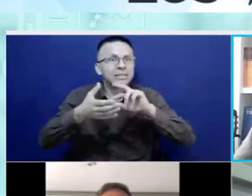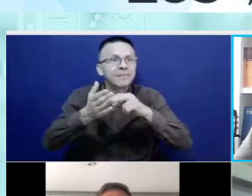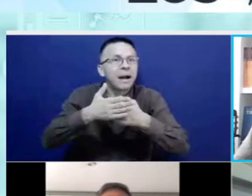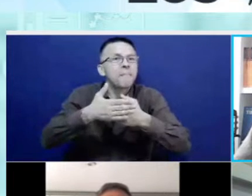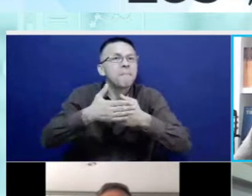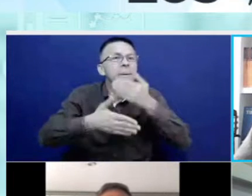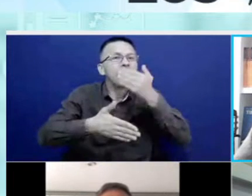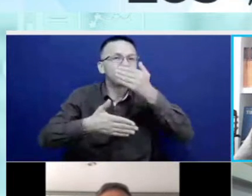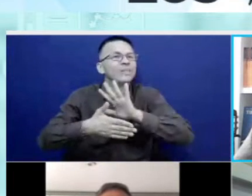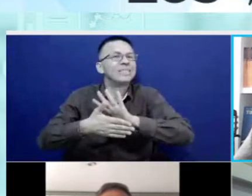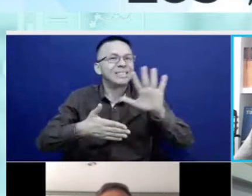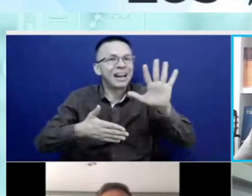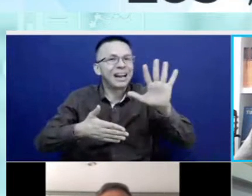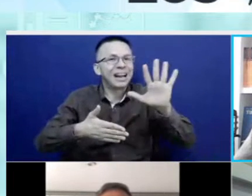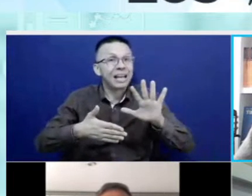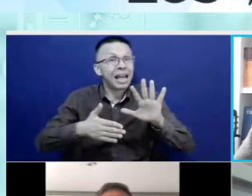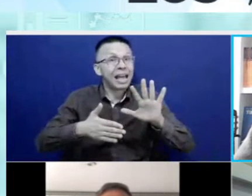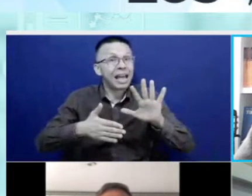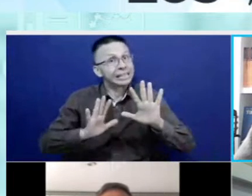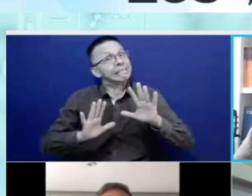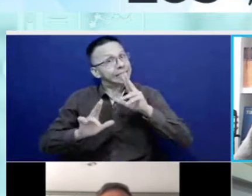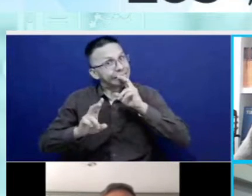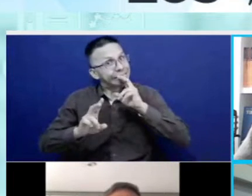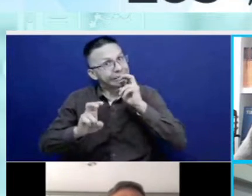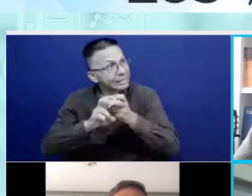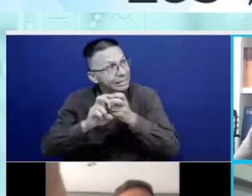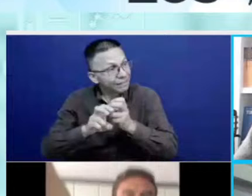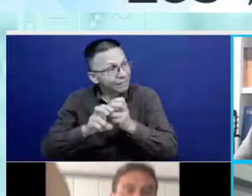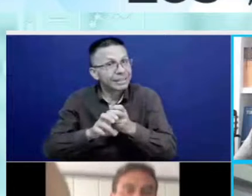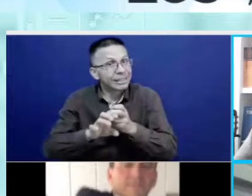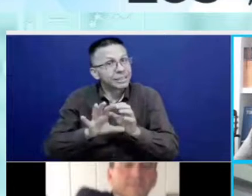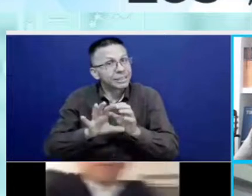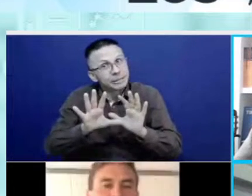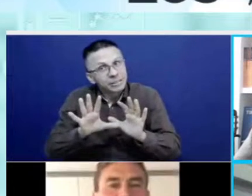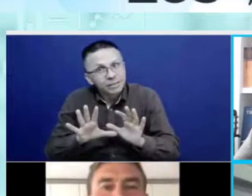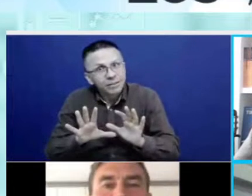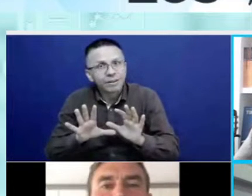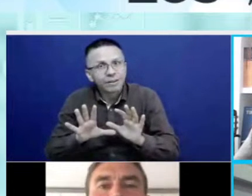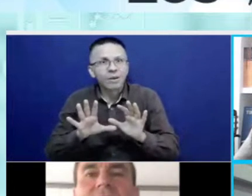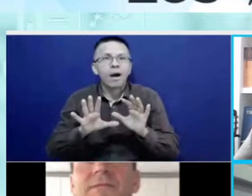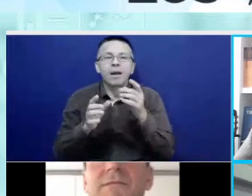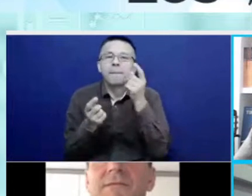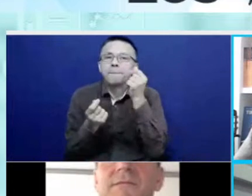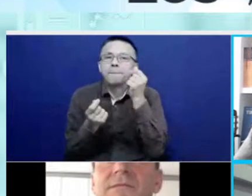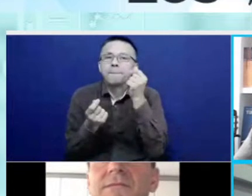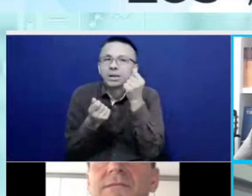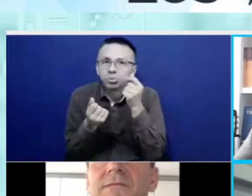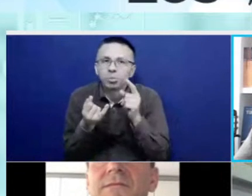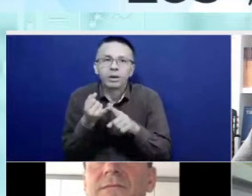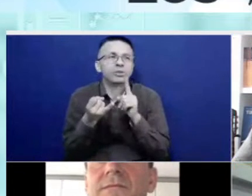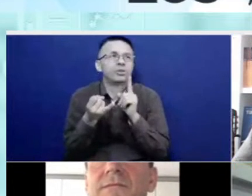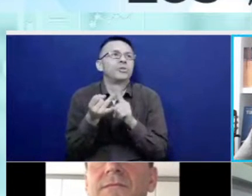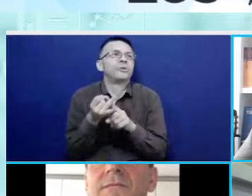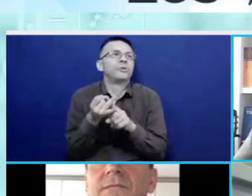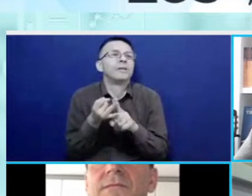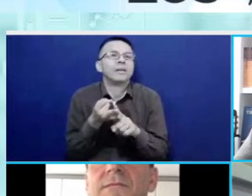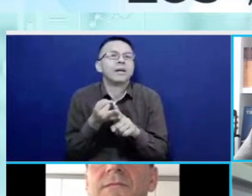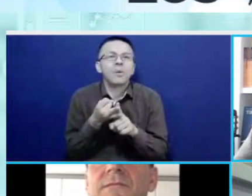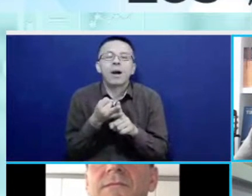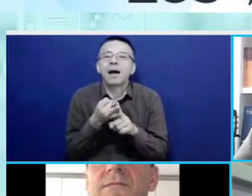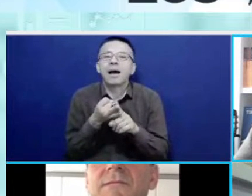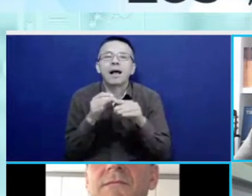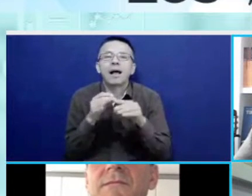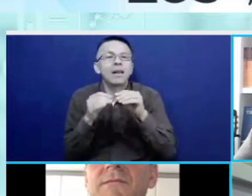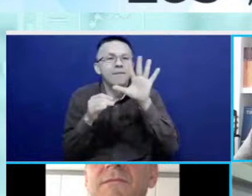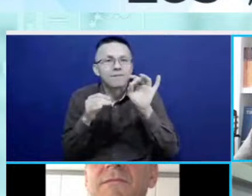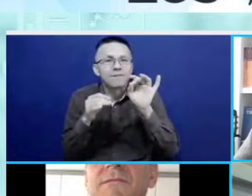tenemos unas amenazas de todo índole, una amenaza de orden presupuestal, tenemos una amenaza por pandemia, tenemos